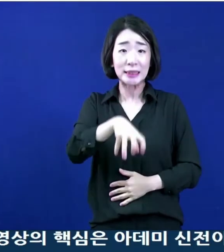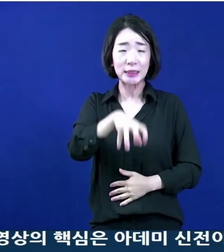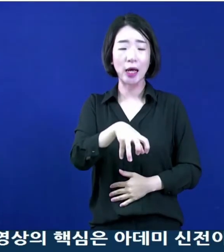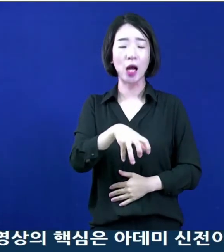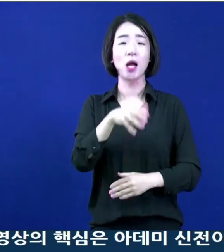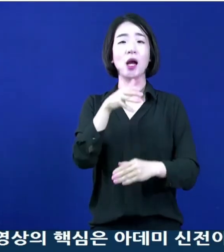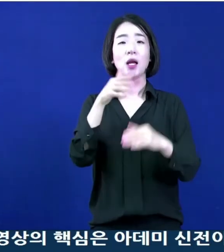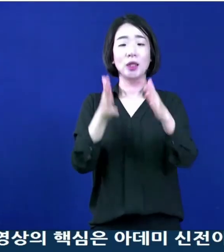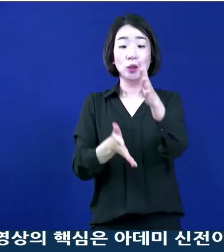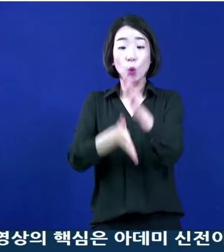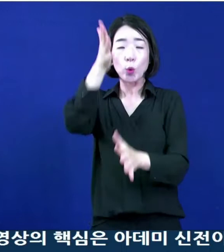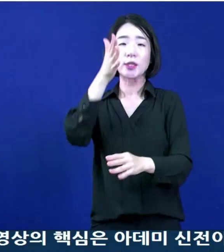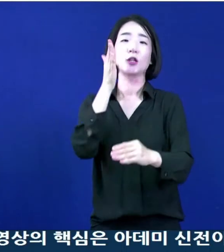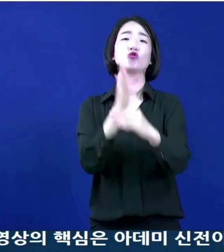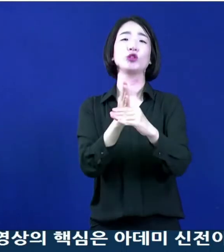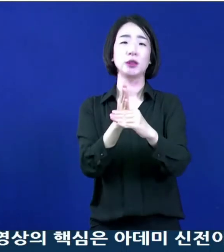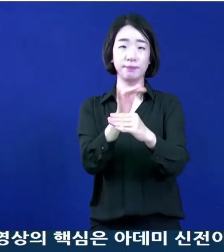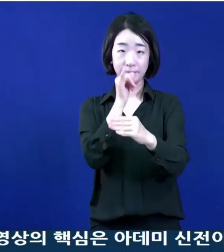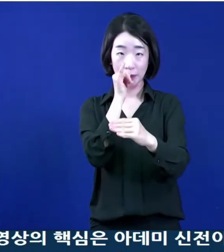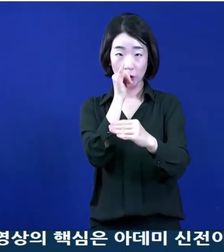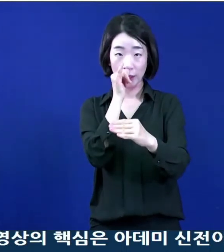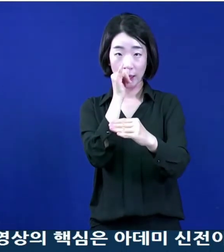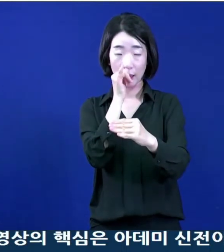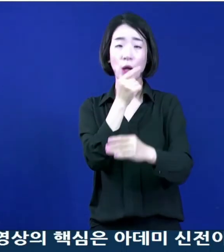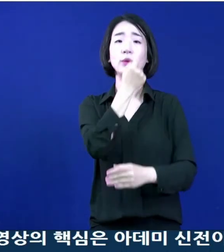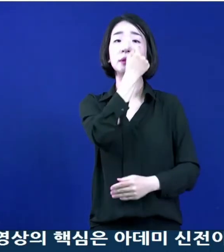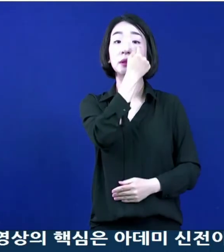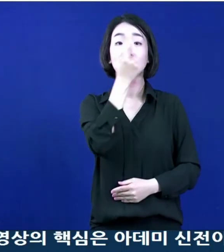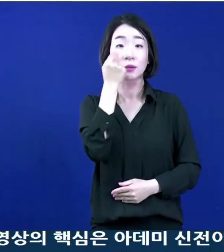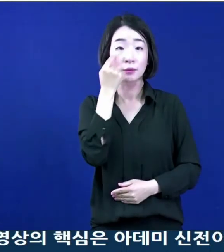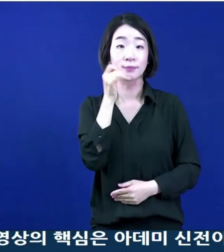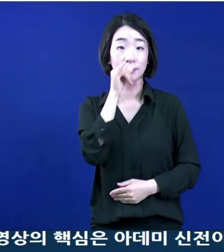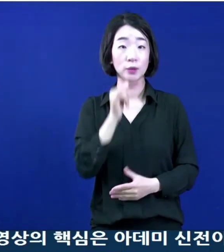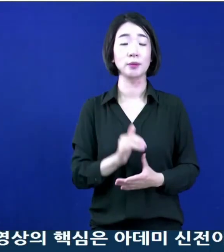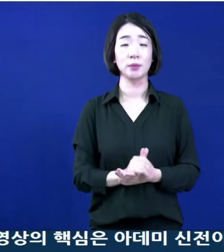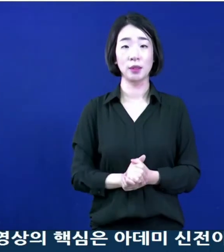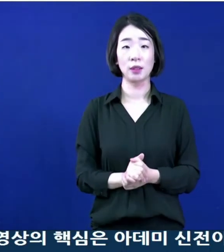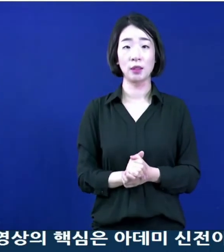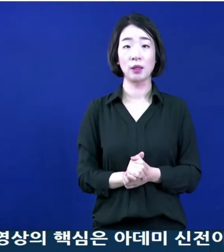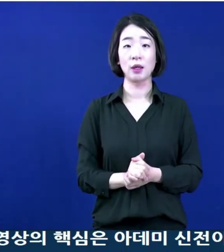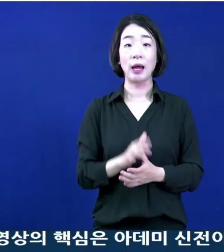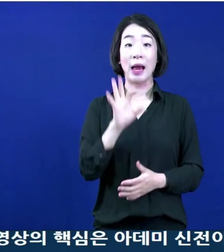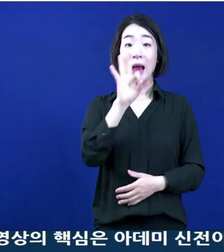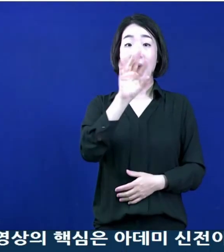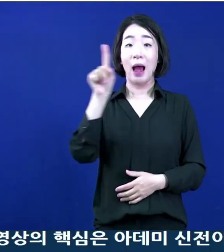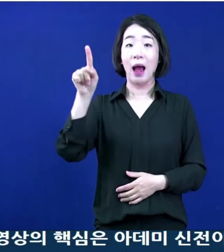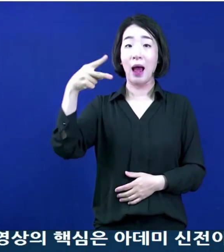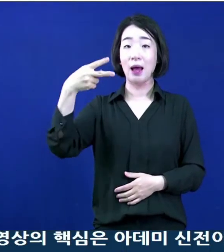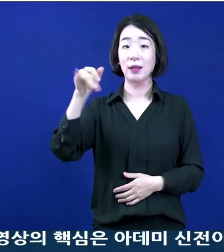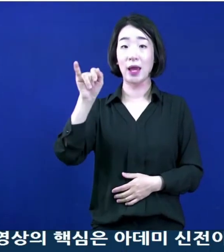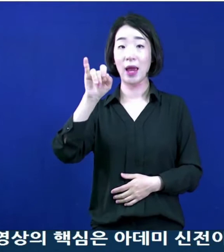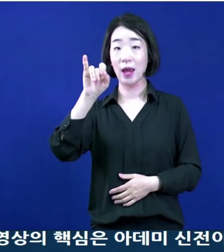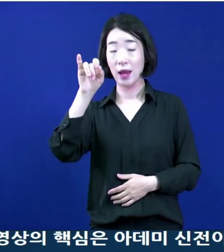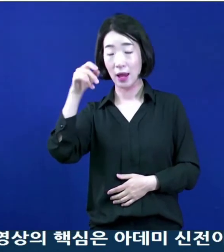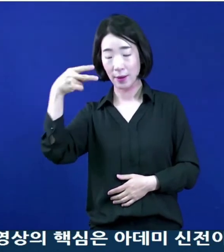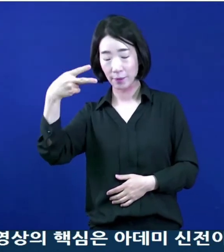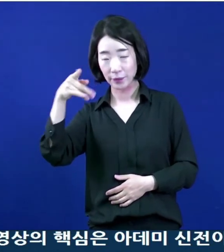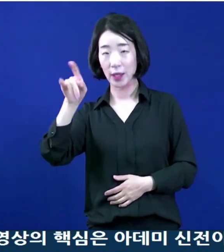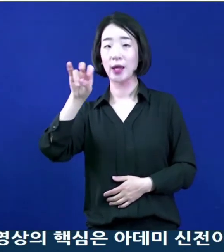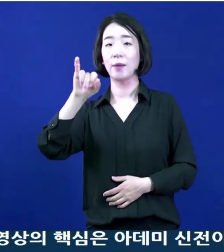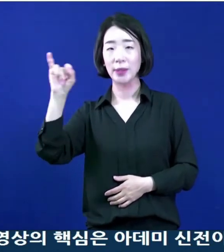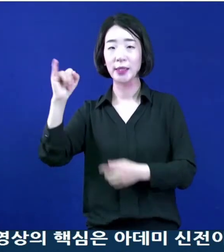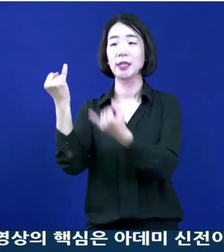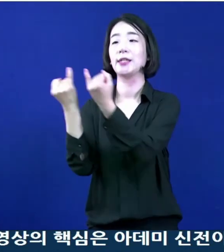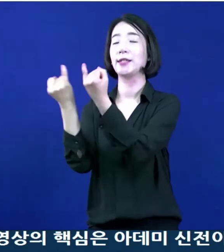자리였다 하는 것이죠. 자, 이제 그런 아데미 여신, 좀 전에 보았던 이 가슴 주렁주렁